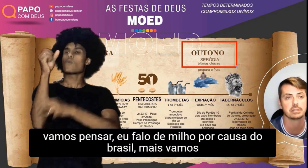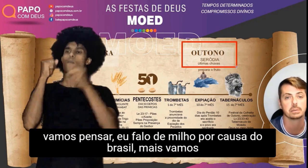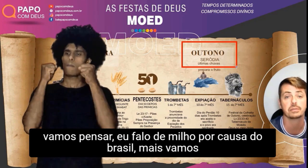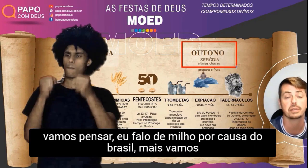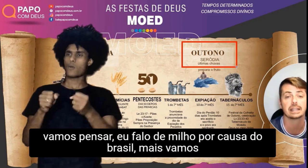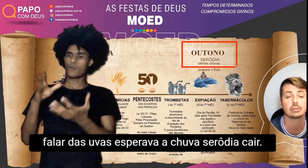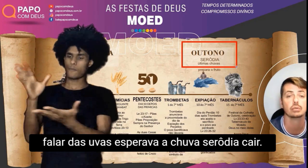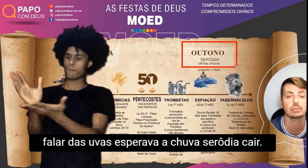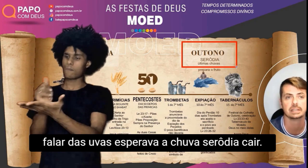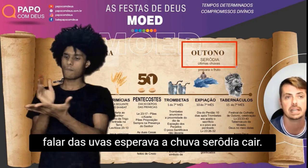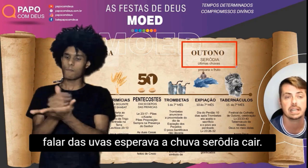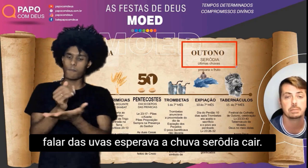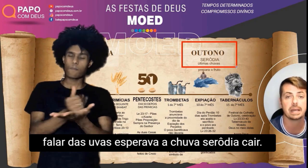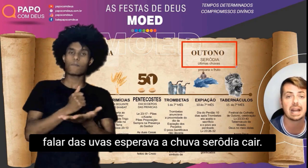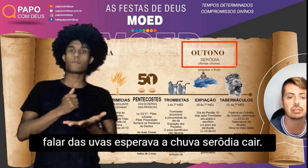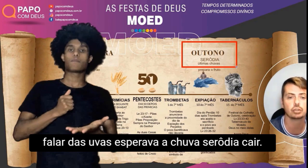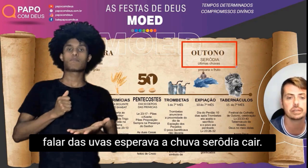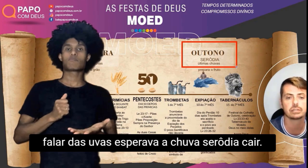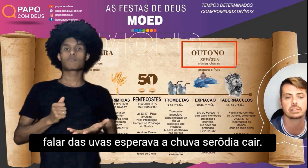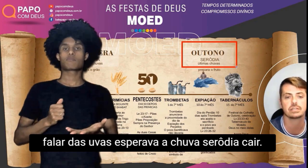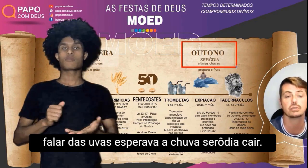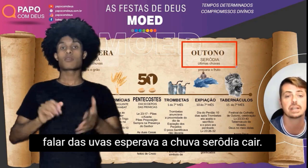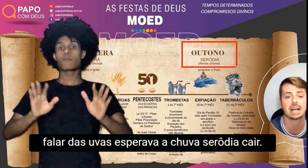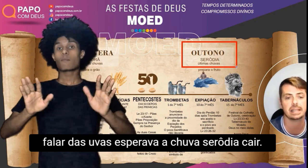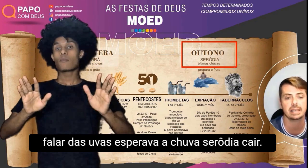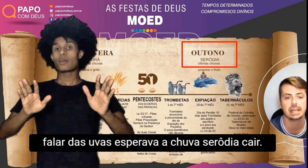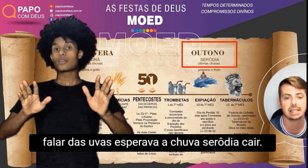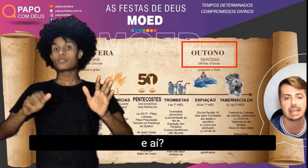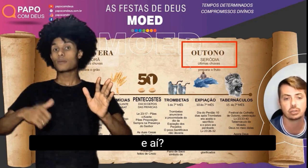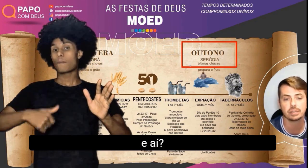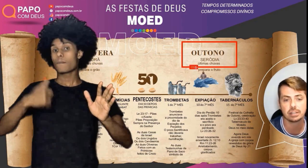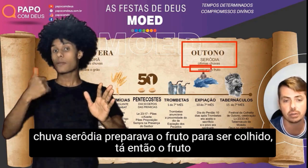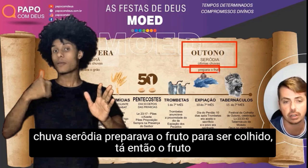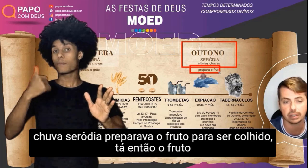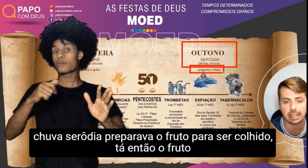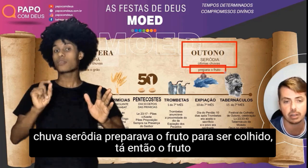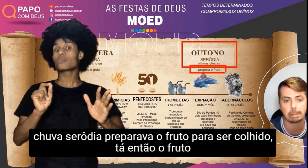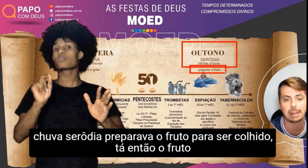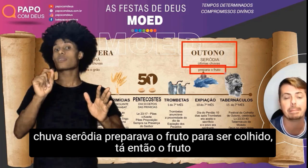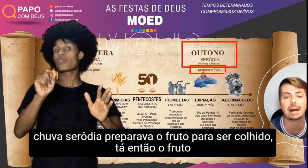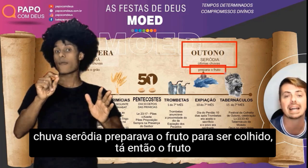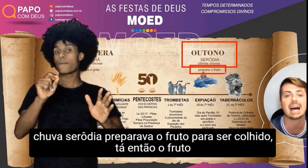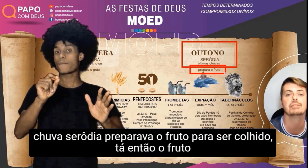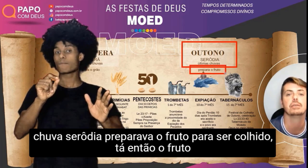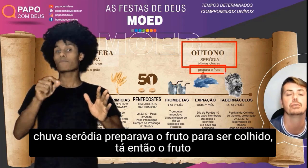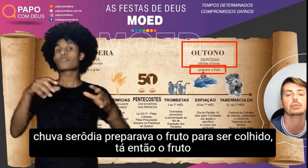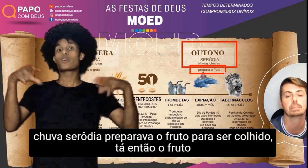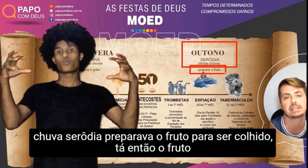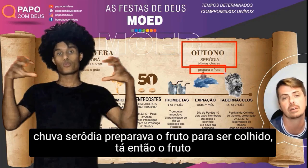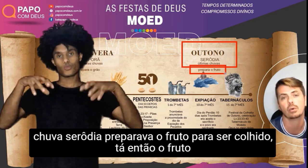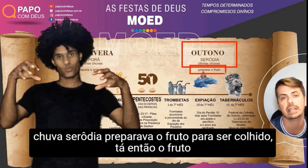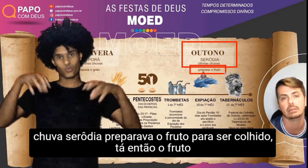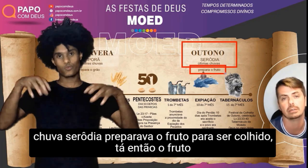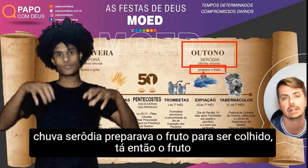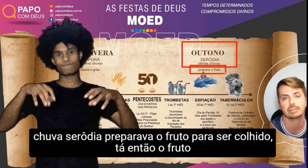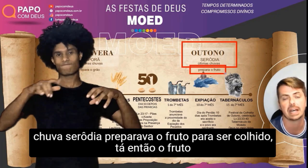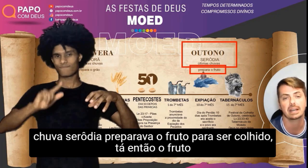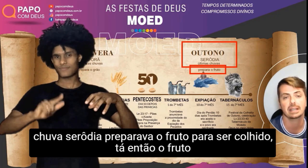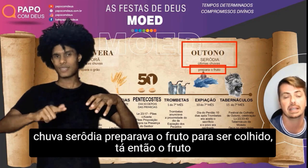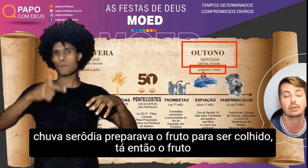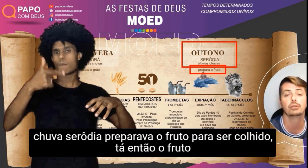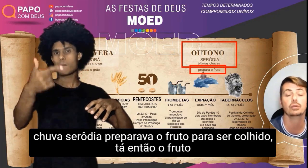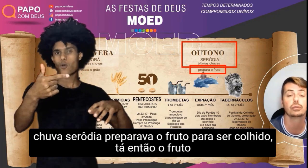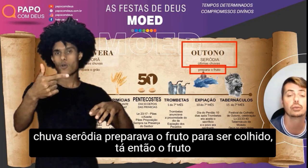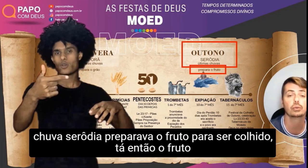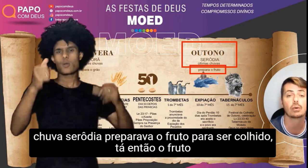causa do Brasil, mas vamos falar das uvas. Esperava a chuva serôdia cair, e a chuva serôdia, ó, tá aqui, ó, preparava o fruto para ser colhido.